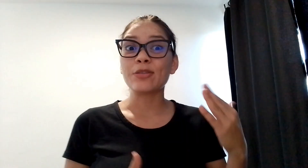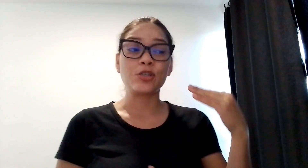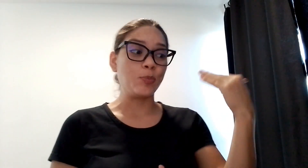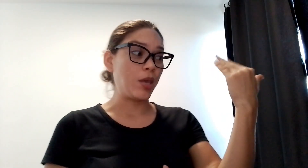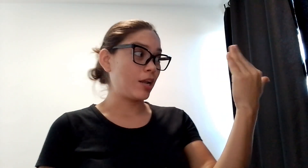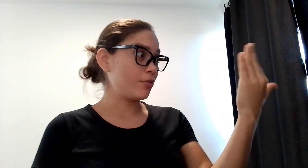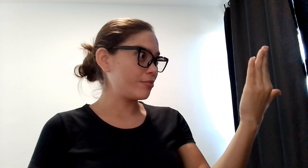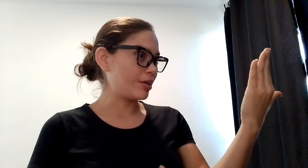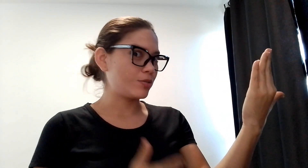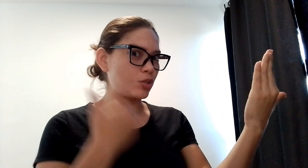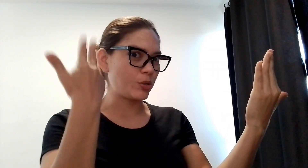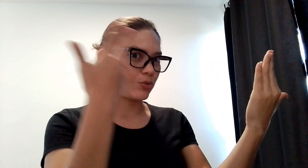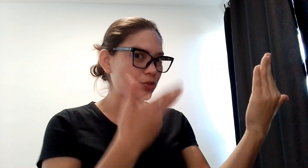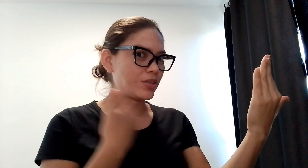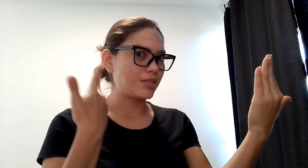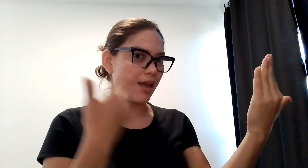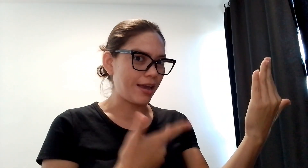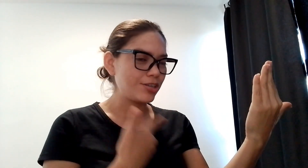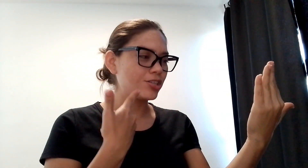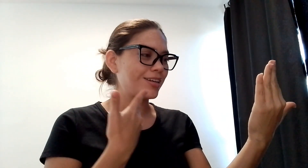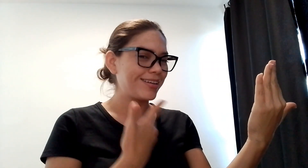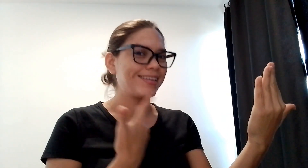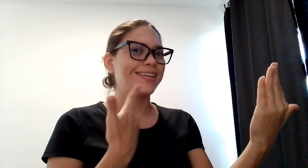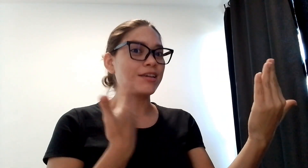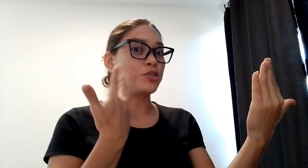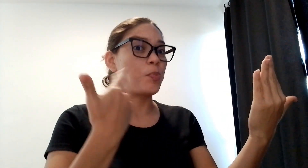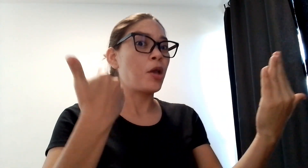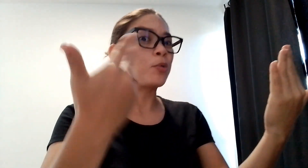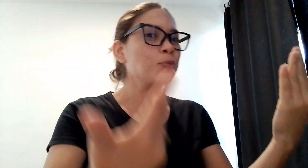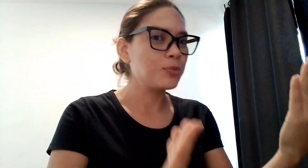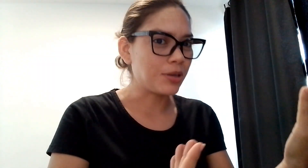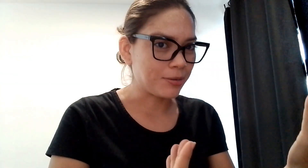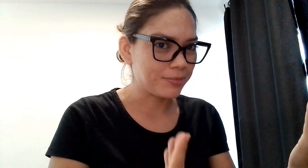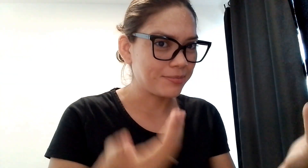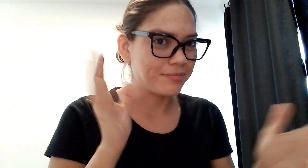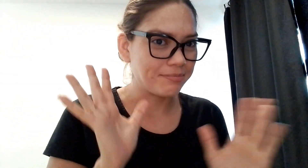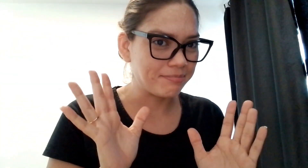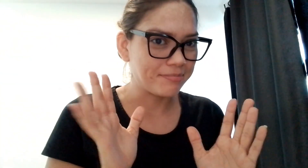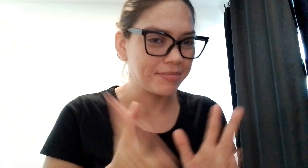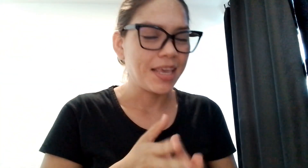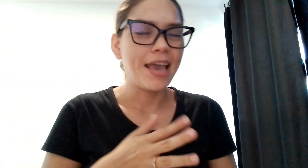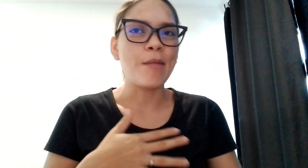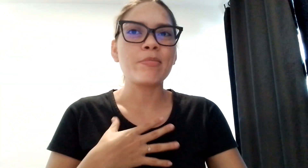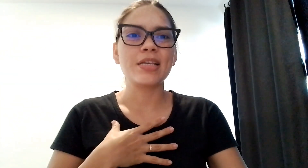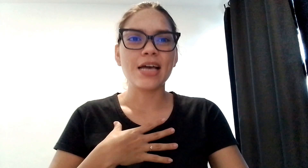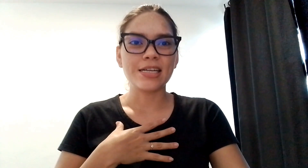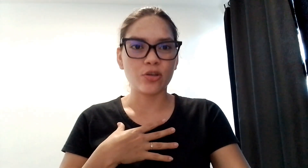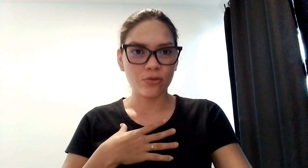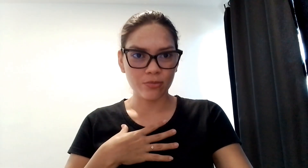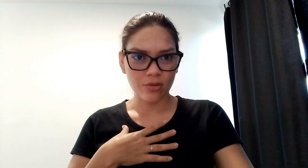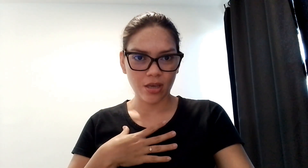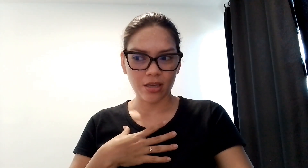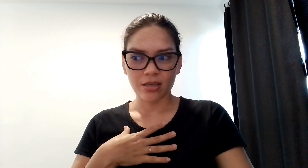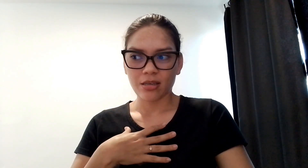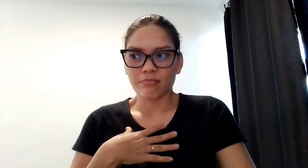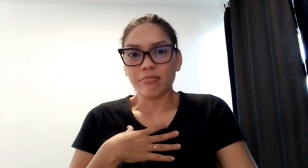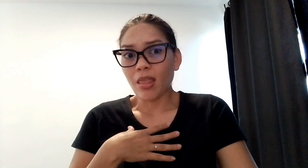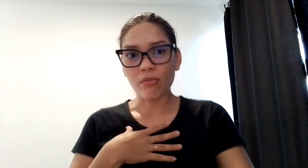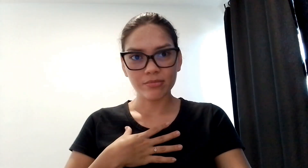espelho as suas expressões faciais de pergunta. É uma habilidade que todo mundo tem? Não, mas